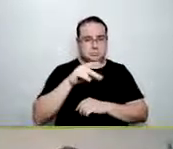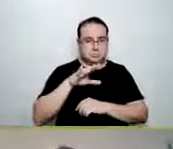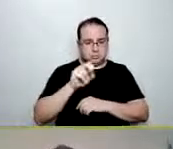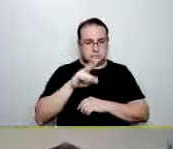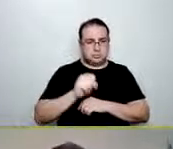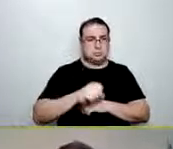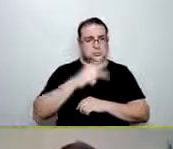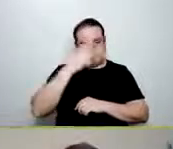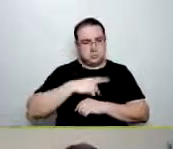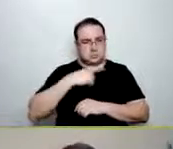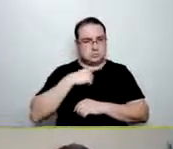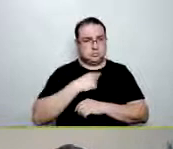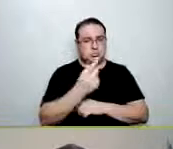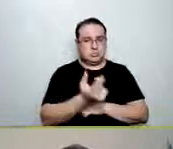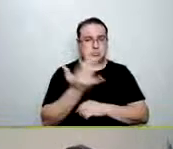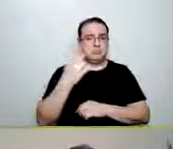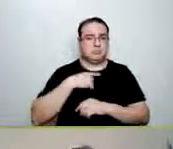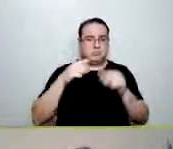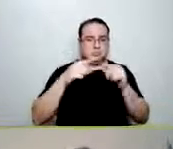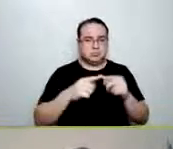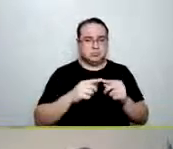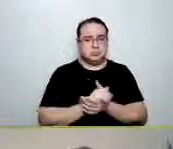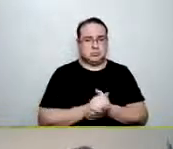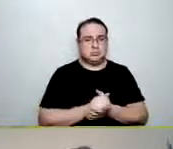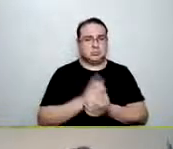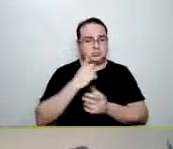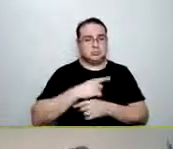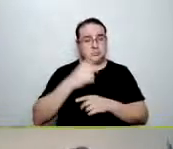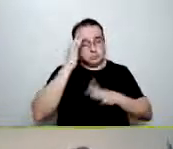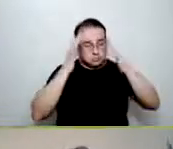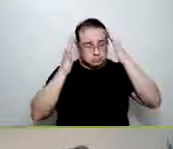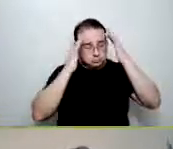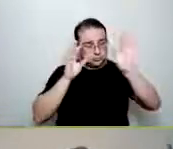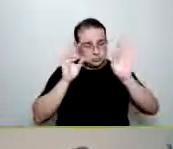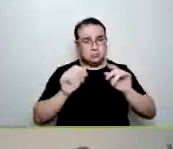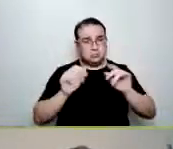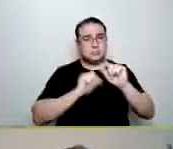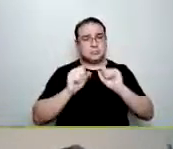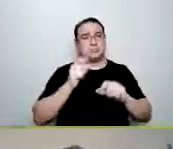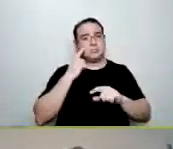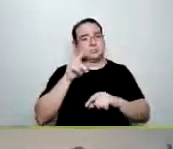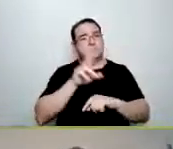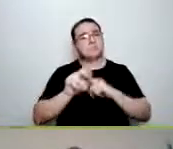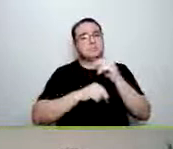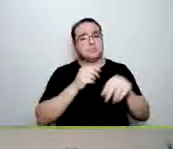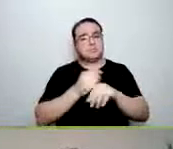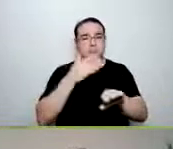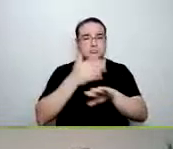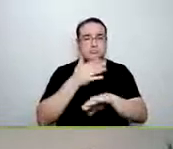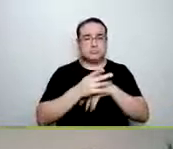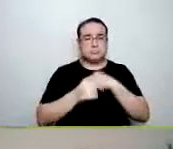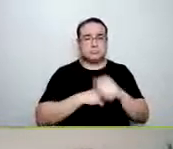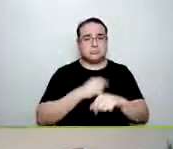pessoais, xamanísticas, não sei o quê. Então, tem que se pensar muito bem quem pode fazer o quê, quem tem acesso,